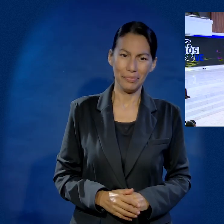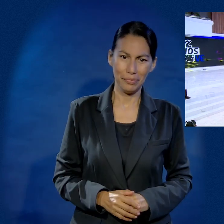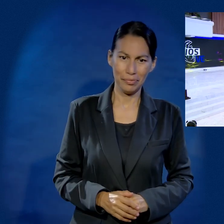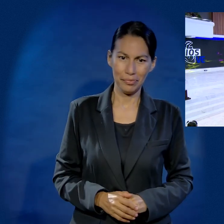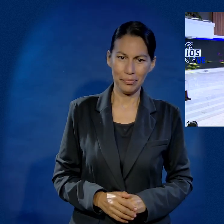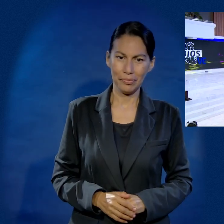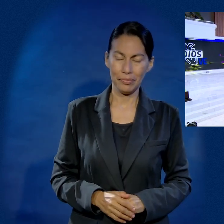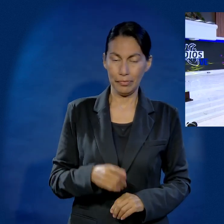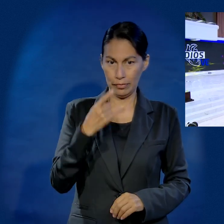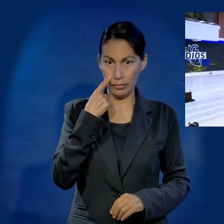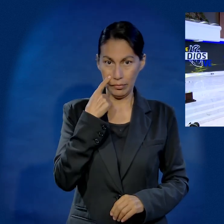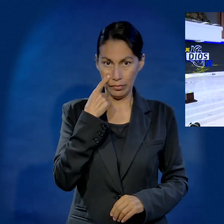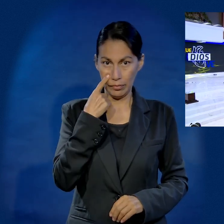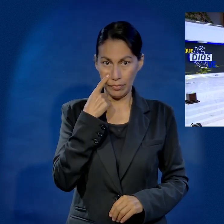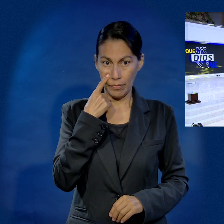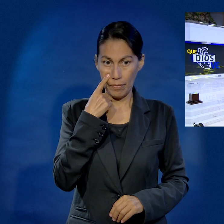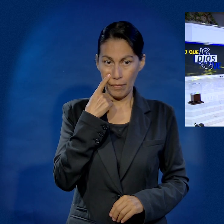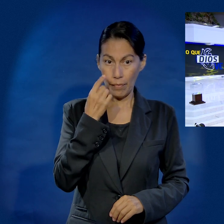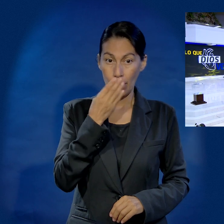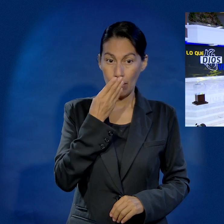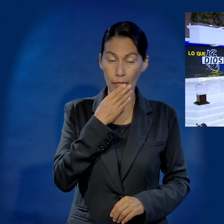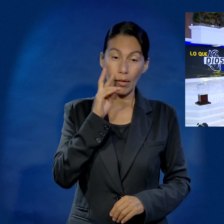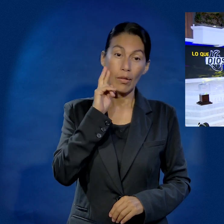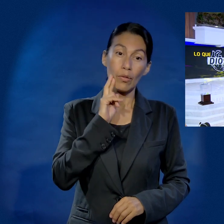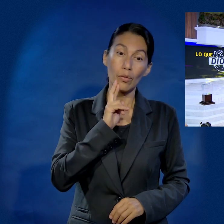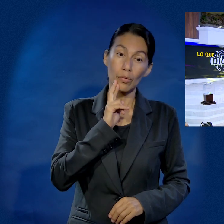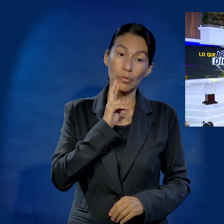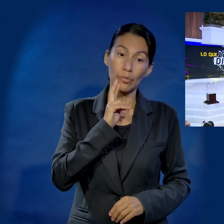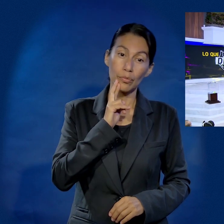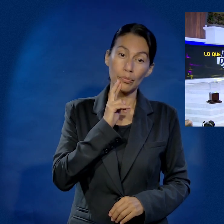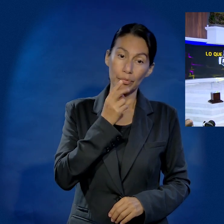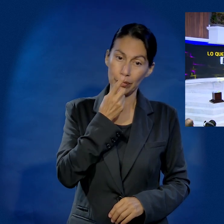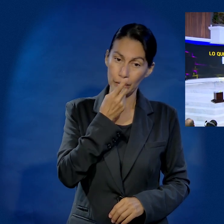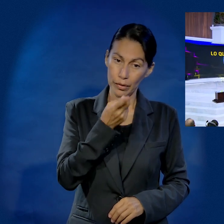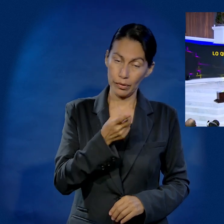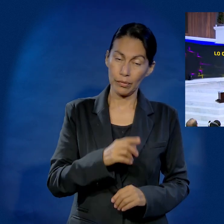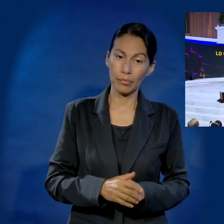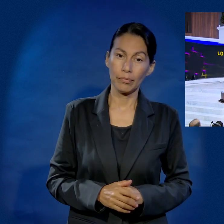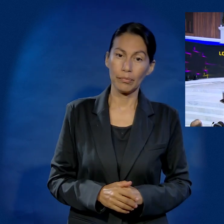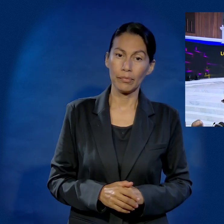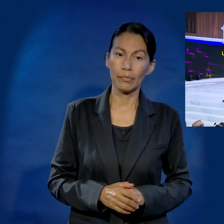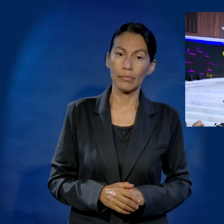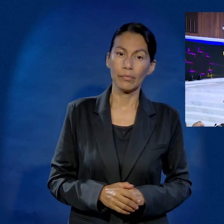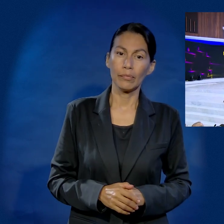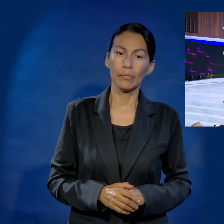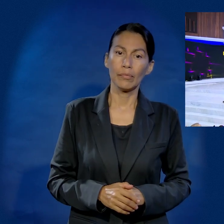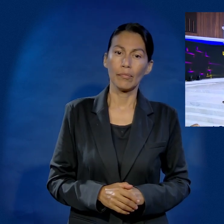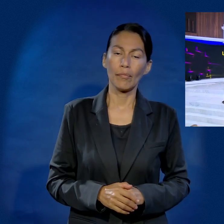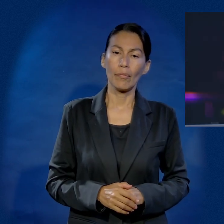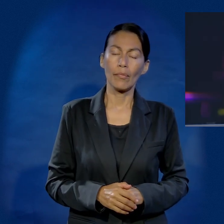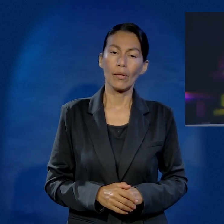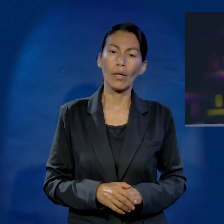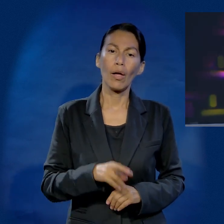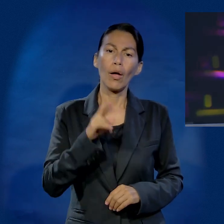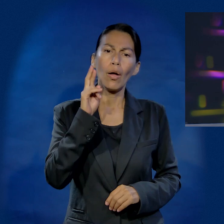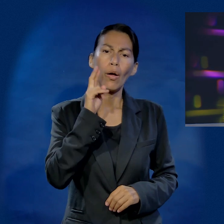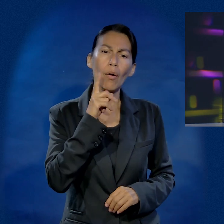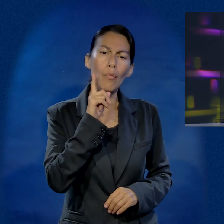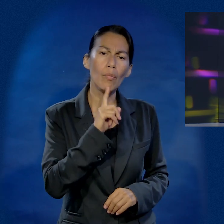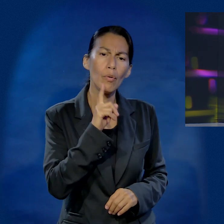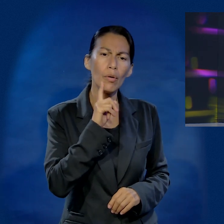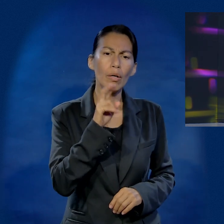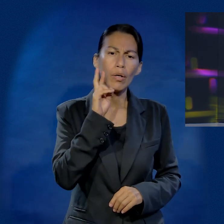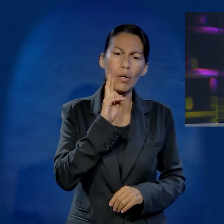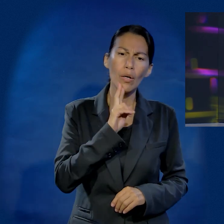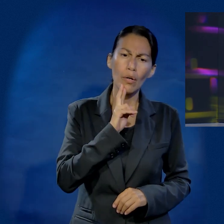Un par más, porque tengo que acabar. Mira lo que dice Ruth. Este texto me encanta. Cuando Ruth está tratando de